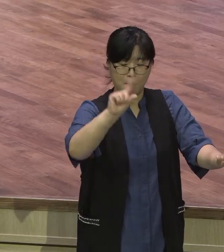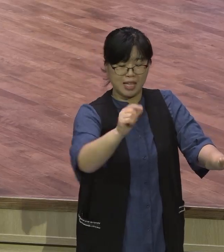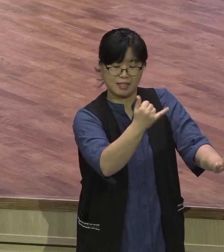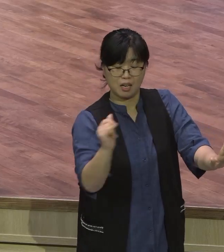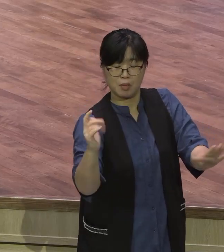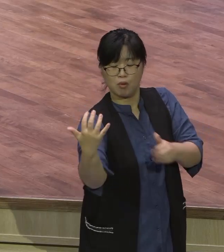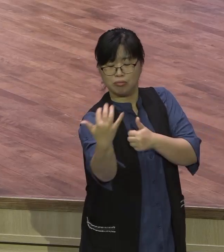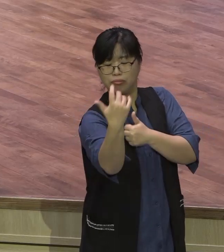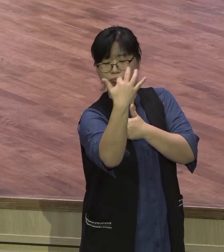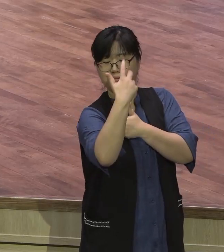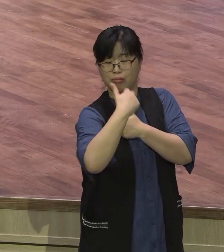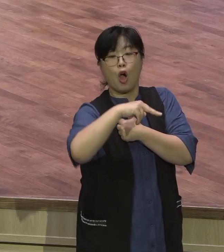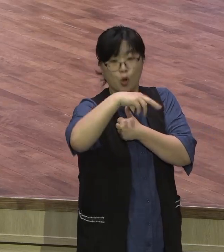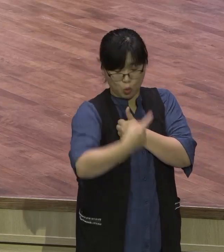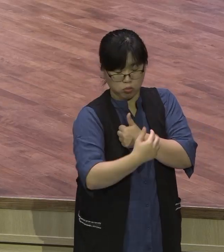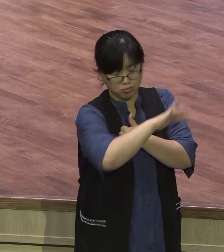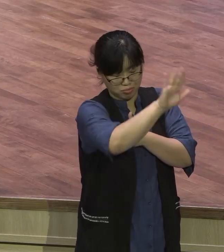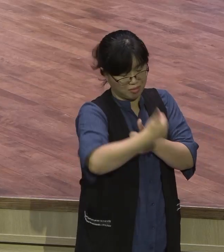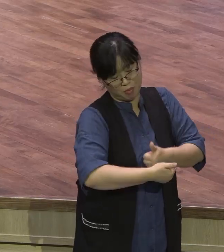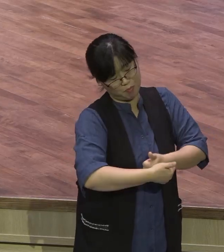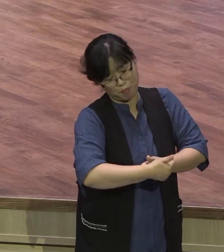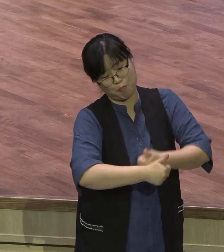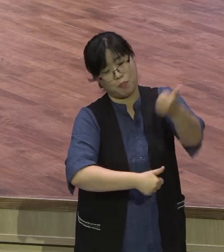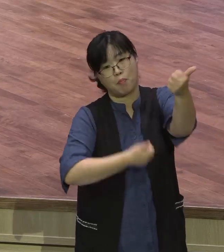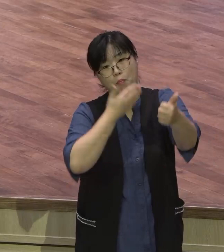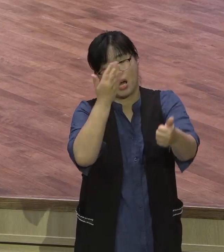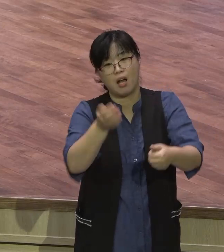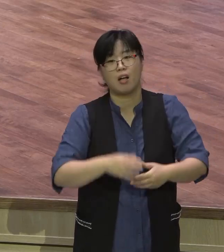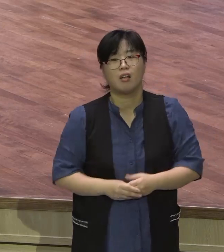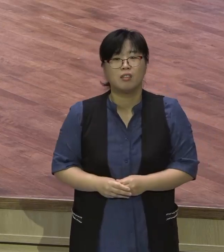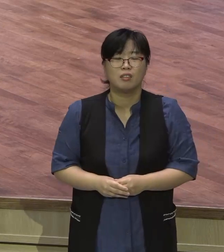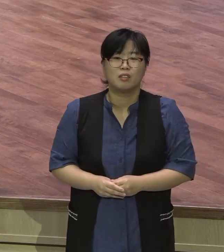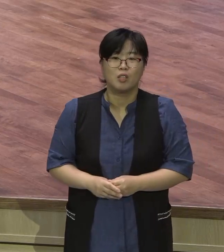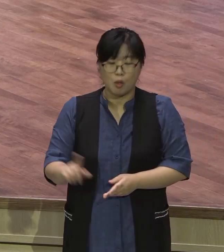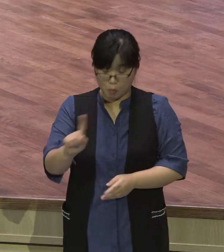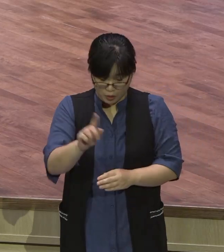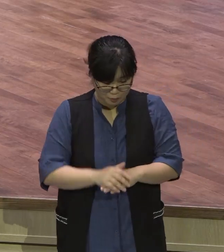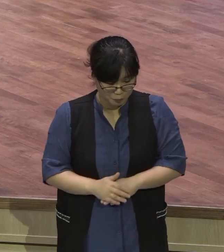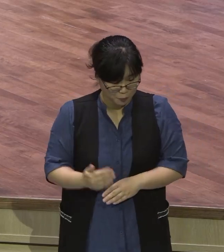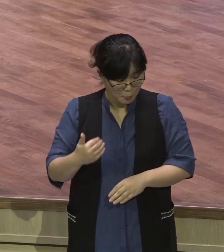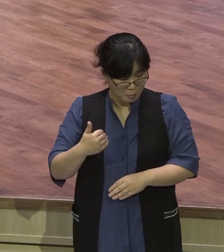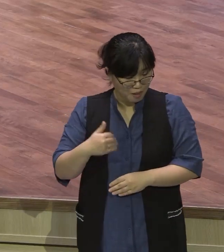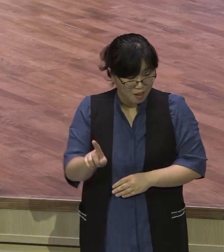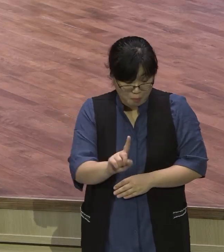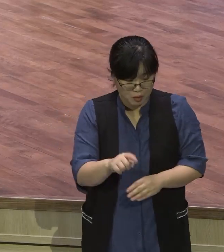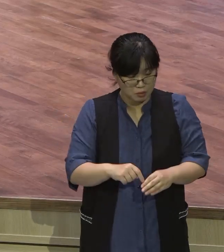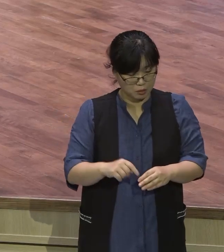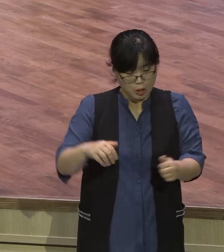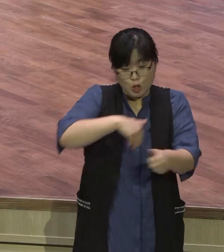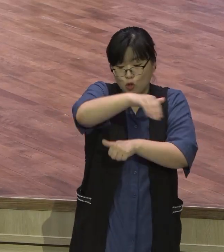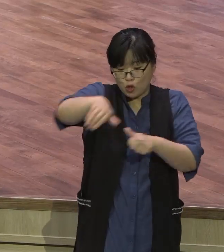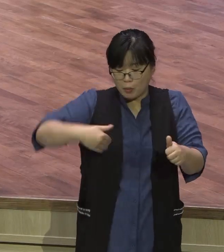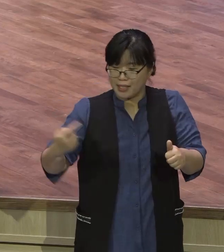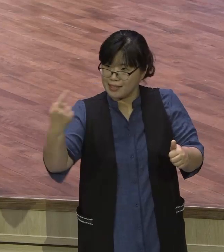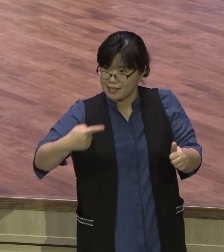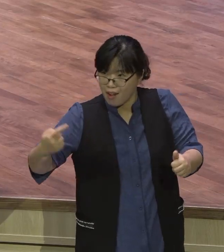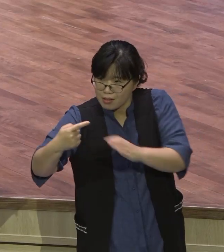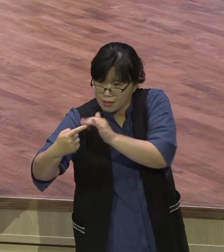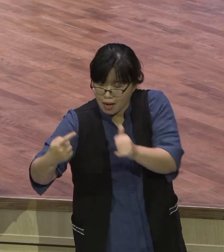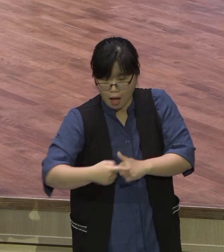천명이 오른쪽에서 만명이 넘어지도 너에게 전염병에 가까우지 못하리라